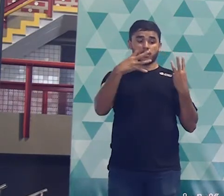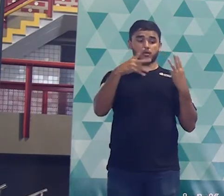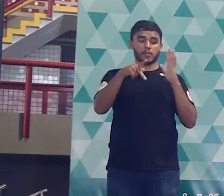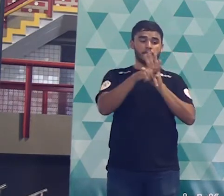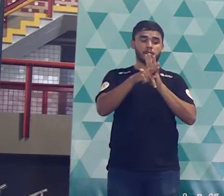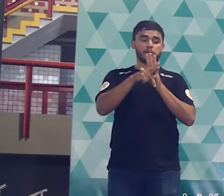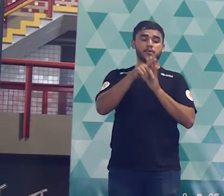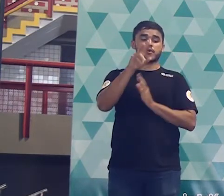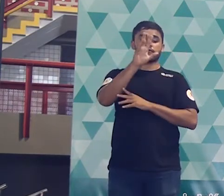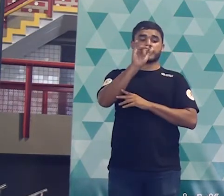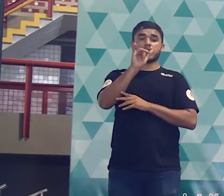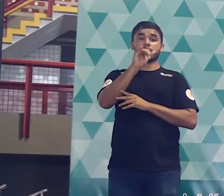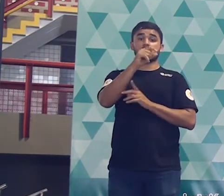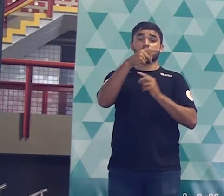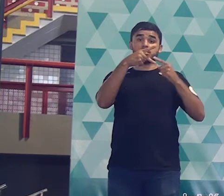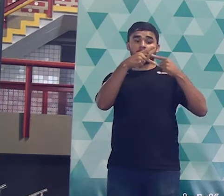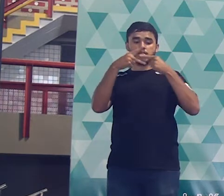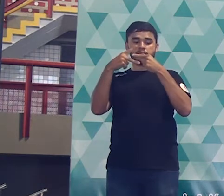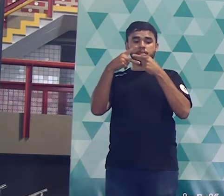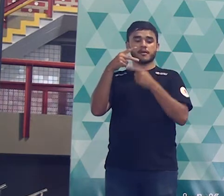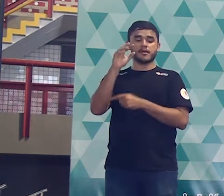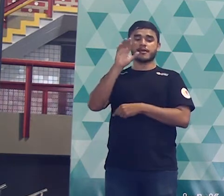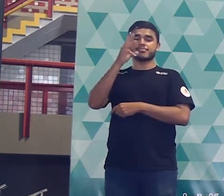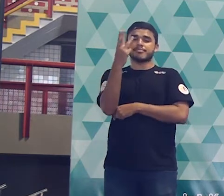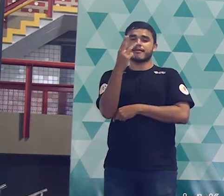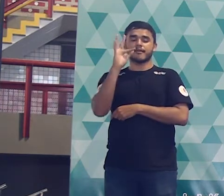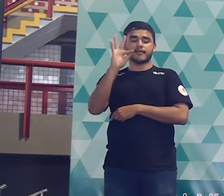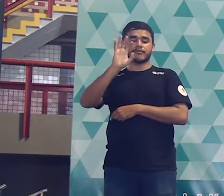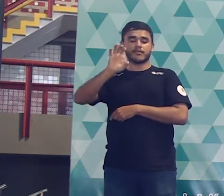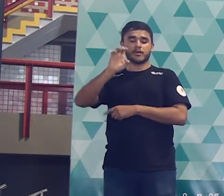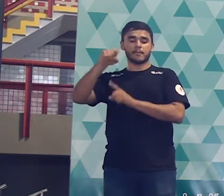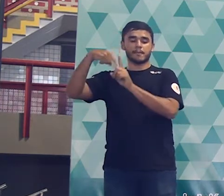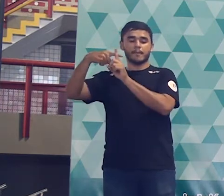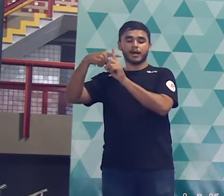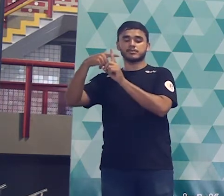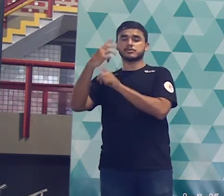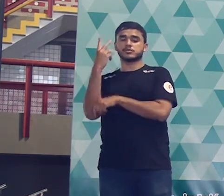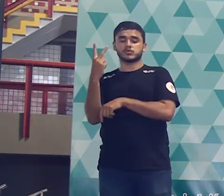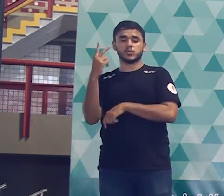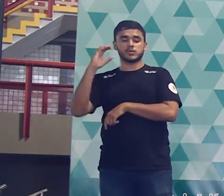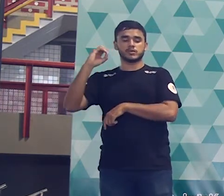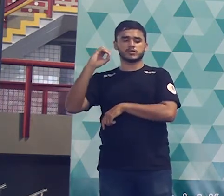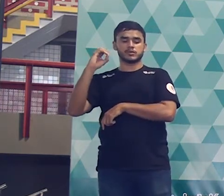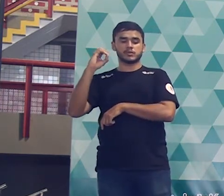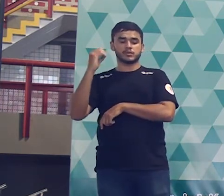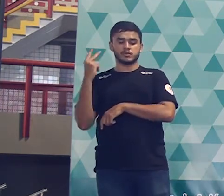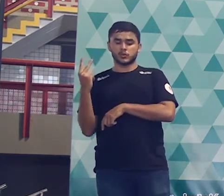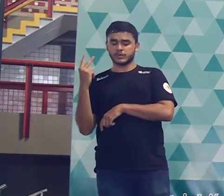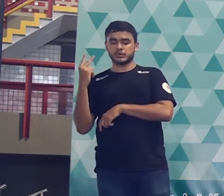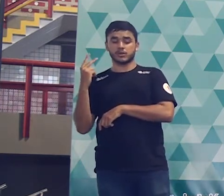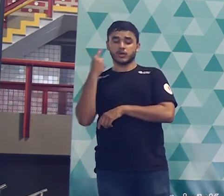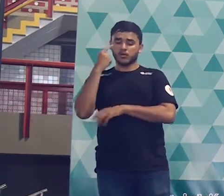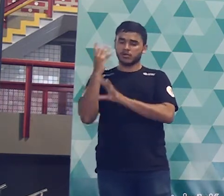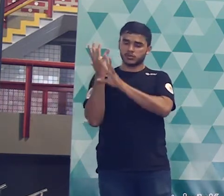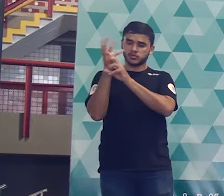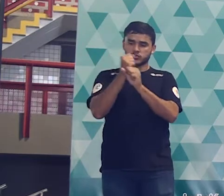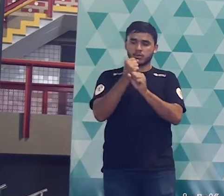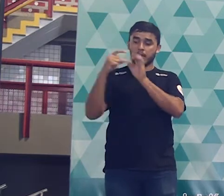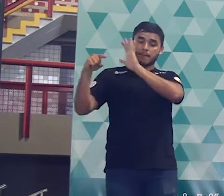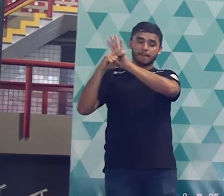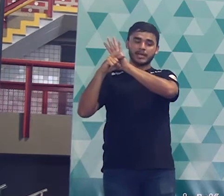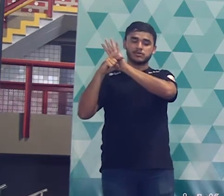de calor? 267,0 quilocalorias. Beleza? A Levi, química é muito difícil. Não é,